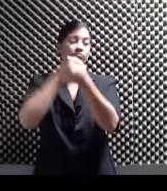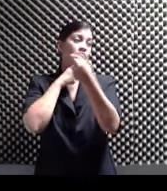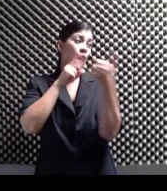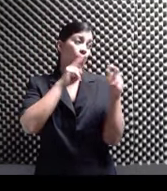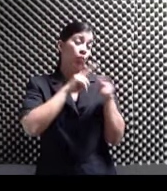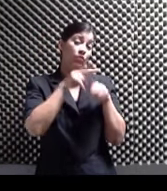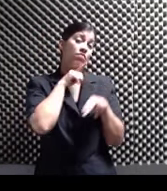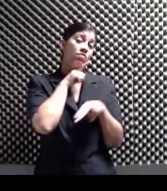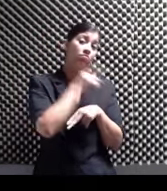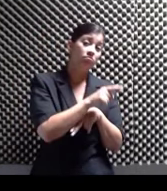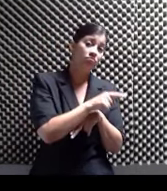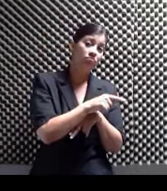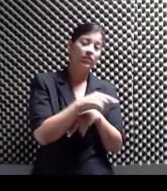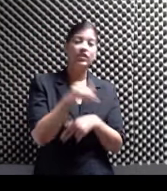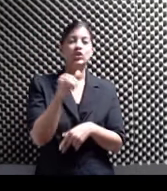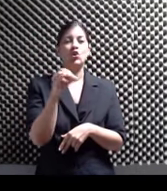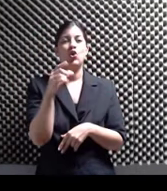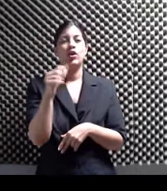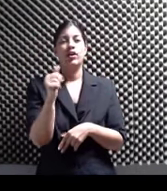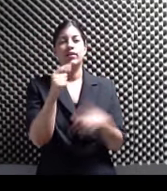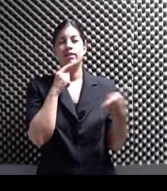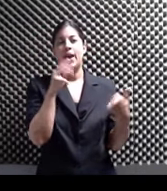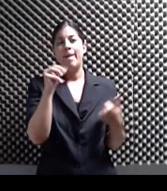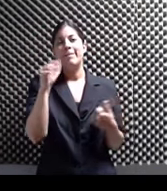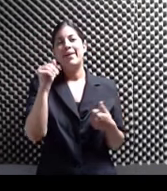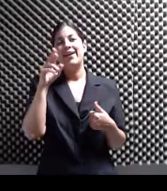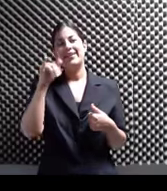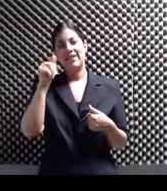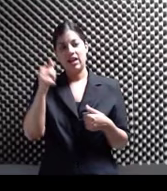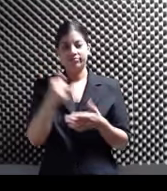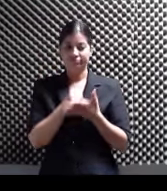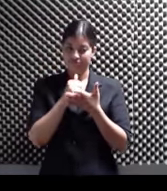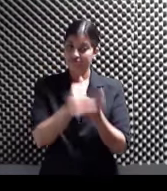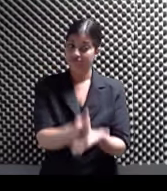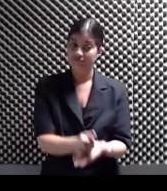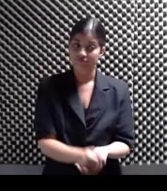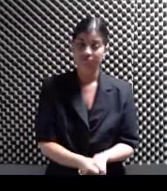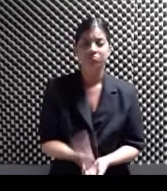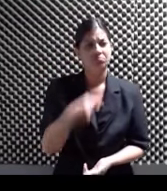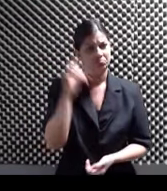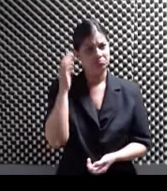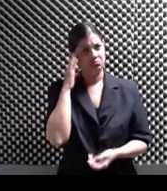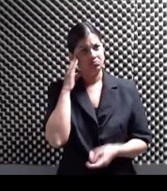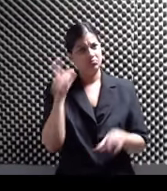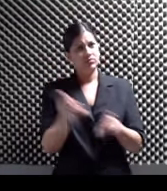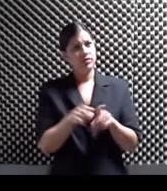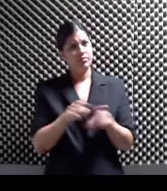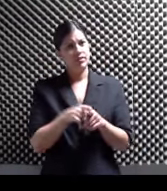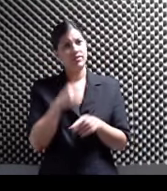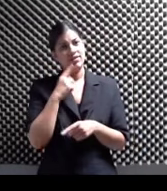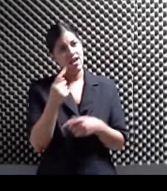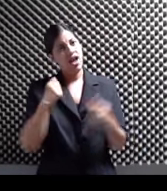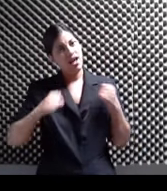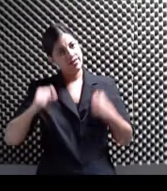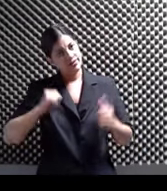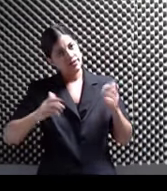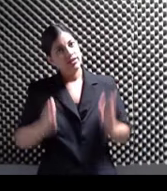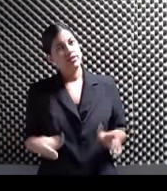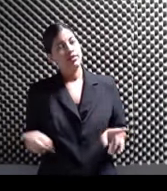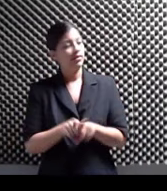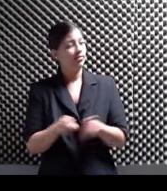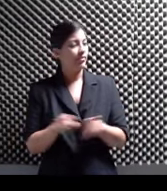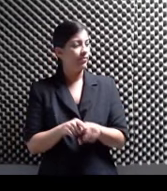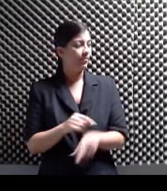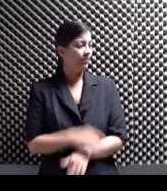utilizando estos instrumentos. Esto lo facilita María de Azúa, uh-huh, que también la conocemos en los medios como actriz, performera, uh-huh,